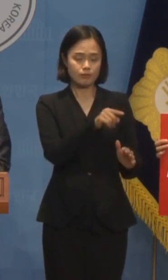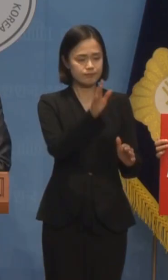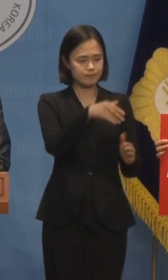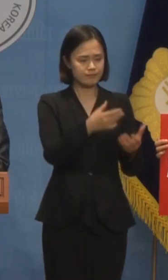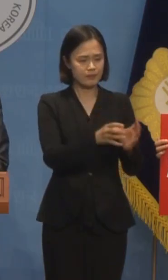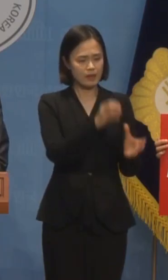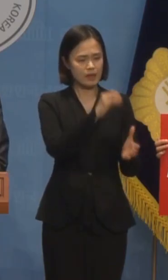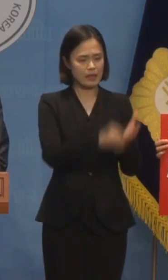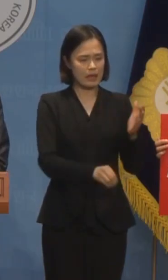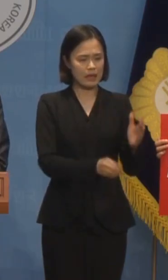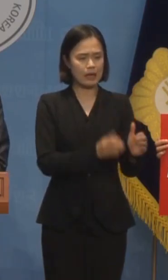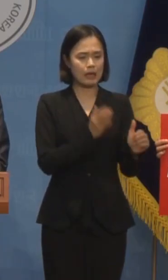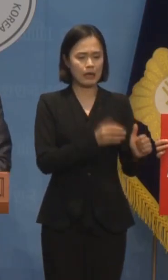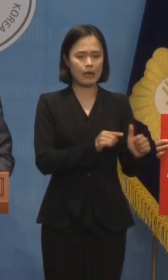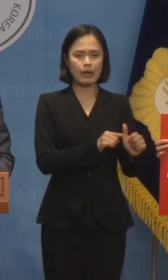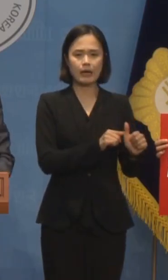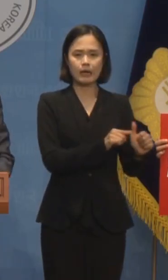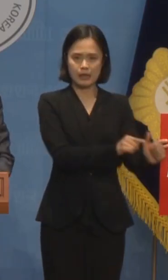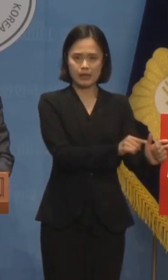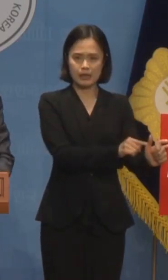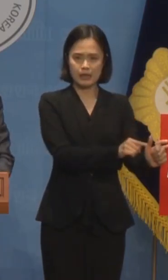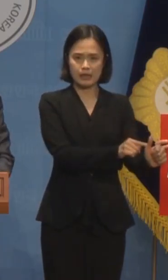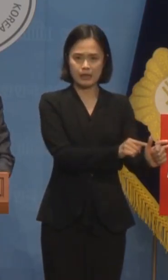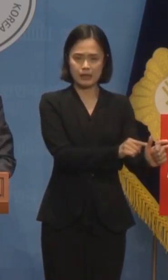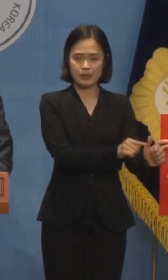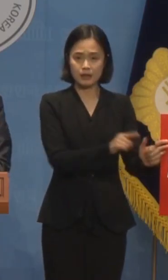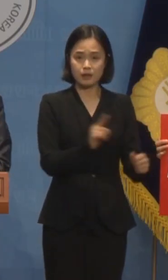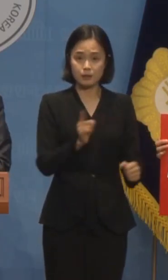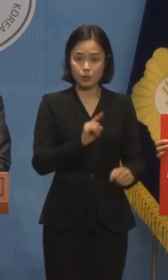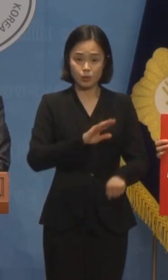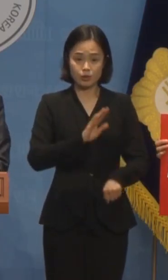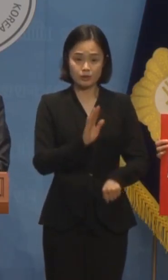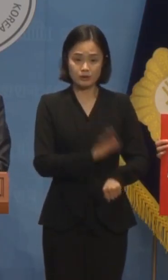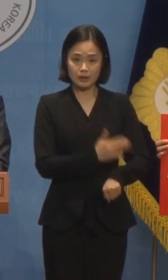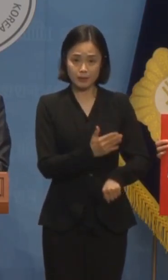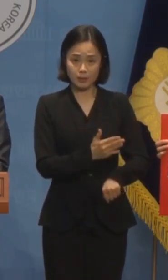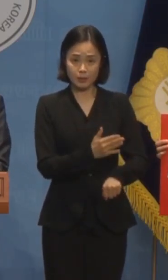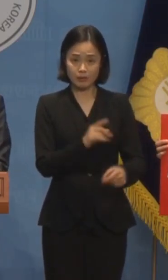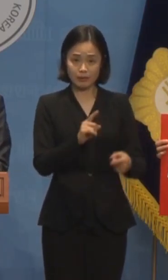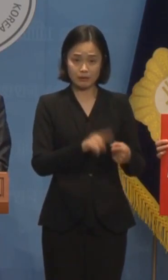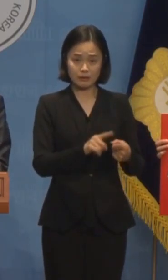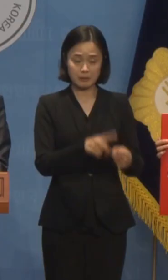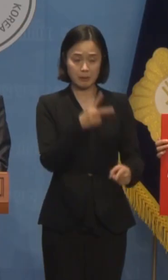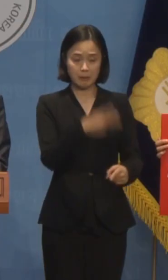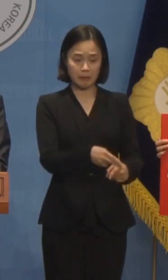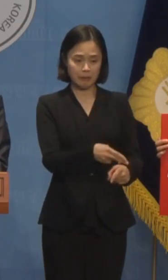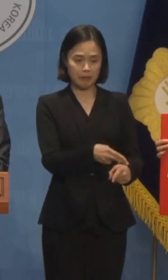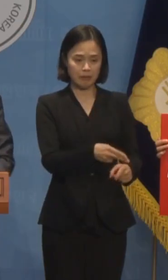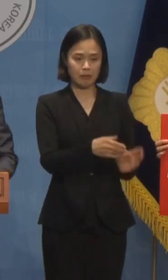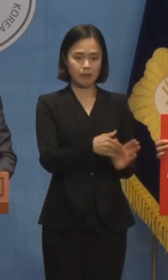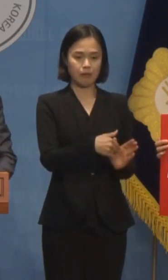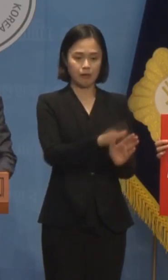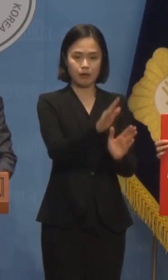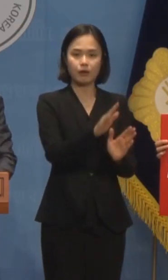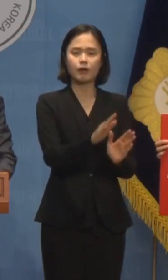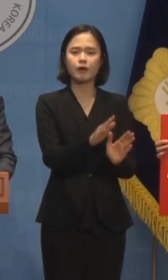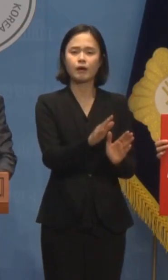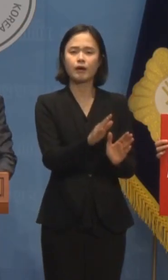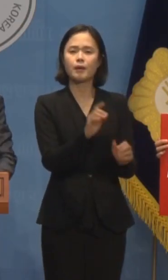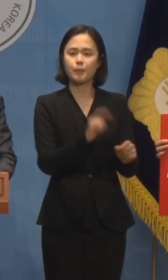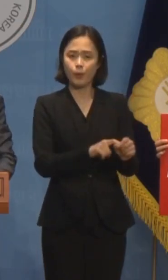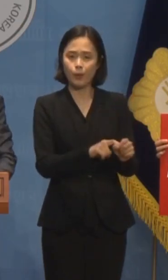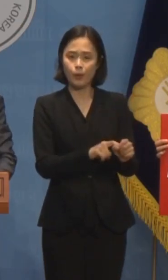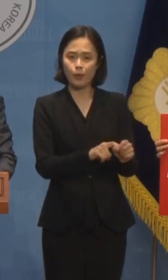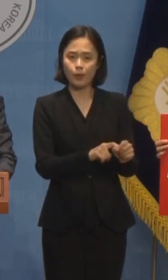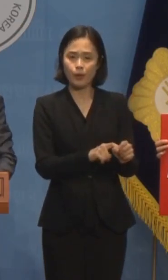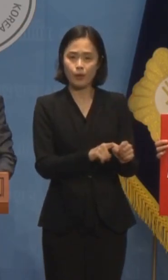문제를 해결하려고 하고 있습니다. 한마디로 말씀드리면 그냥 덮으려고 하는 거죠. 책임